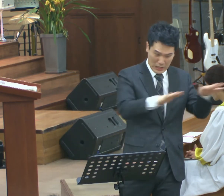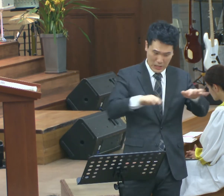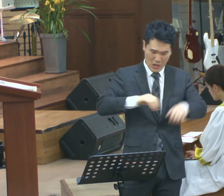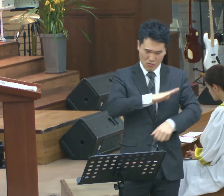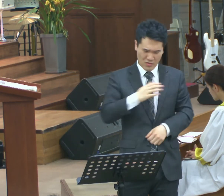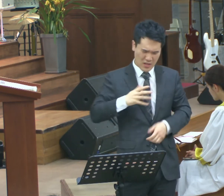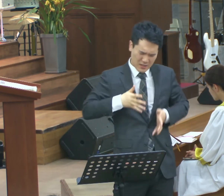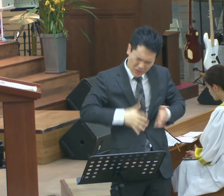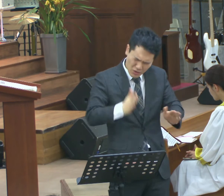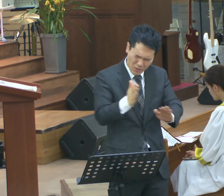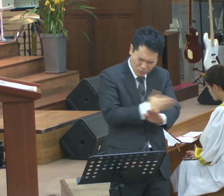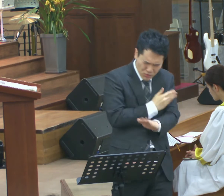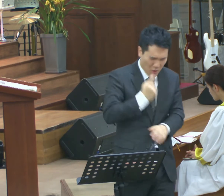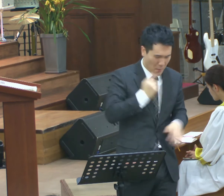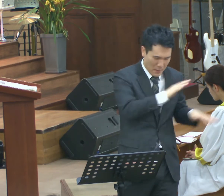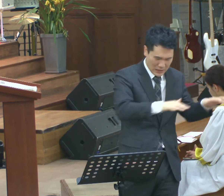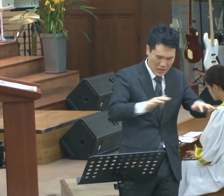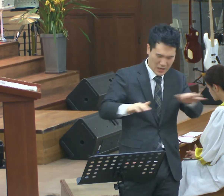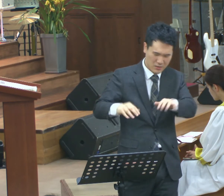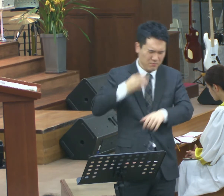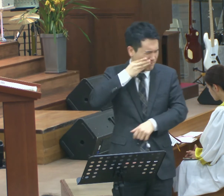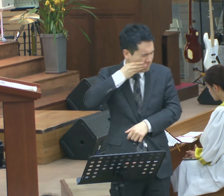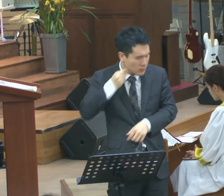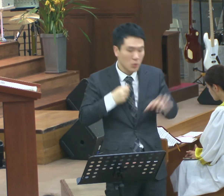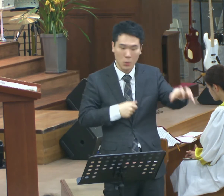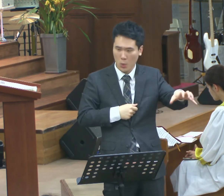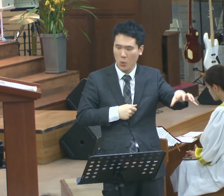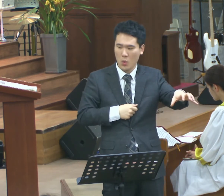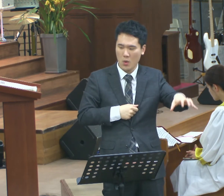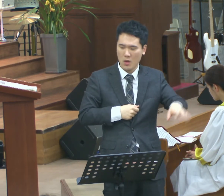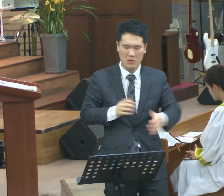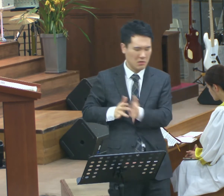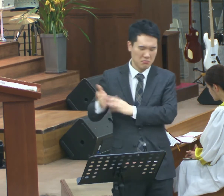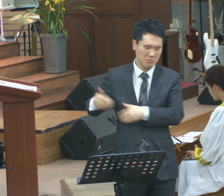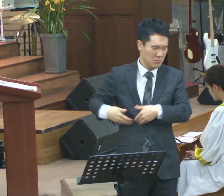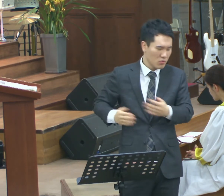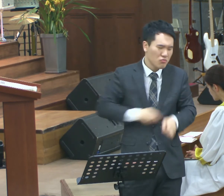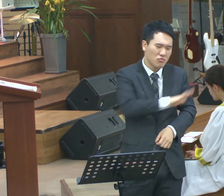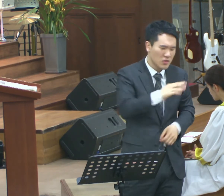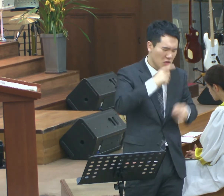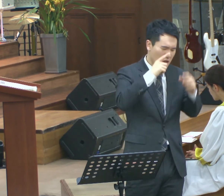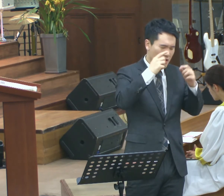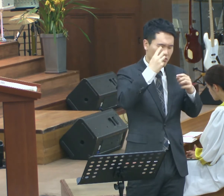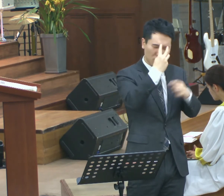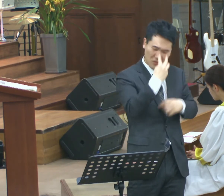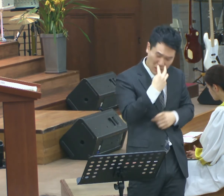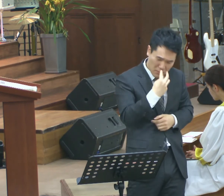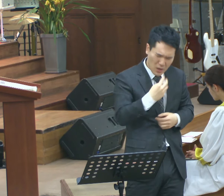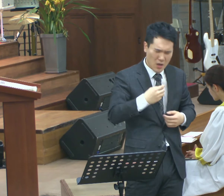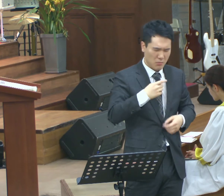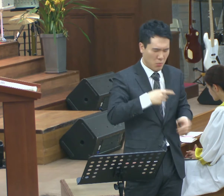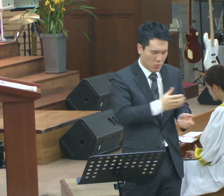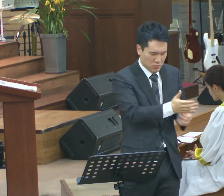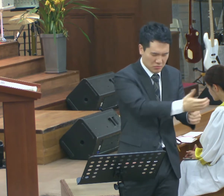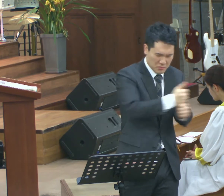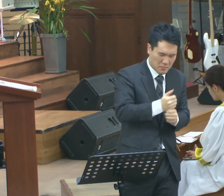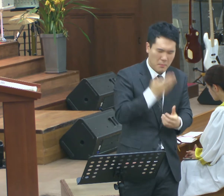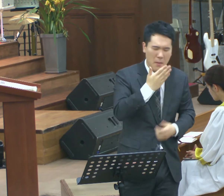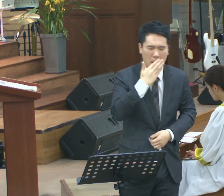우리가 잔뼈가 굵은 곳인데 여기는 눈 감고도 우리가 하는데 그러면서 바다에 대한 갈릴리 호수에